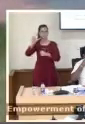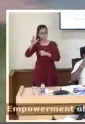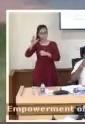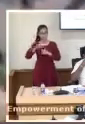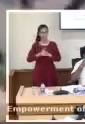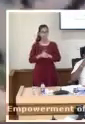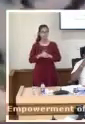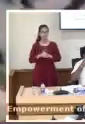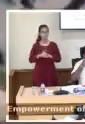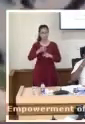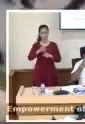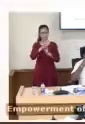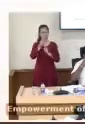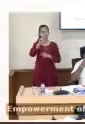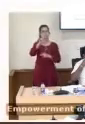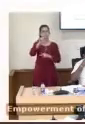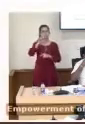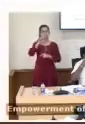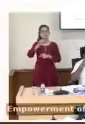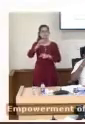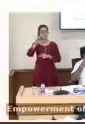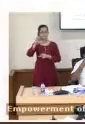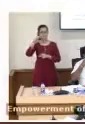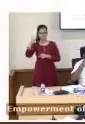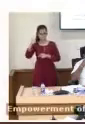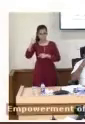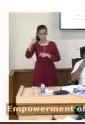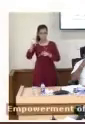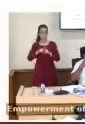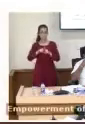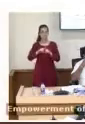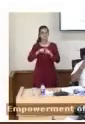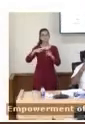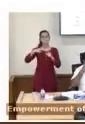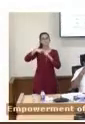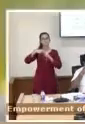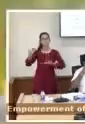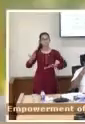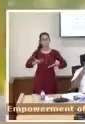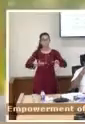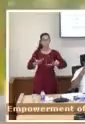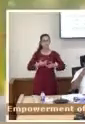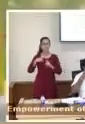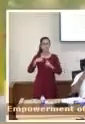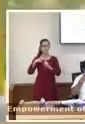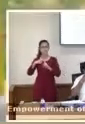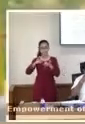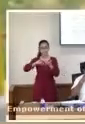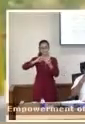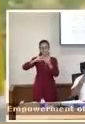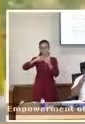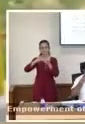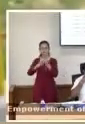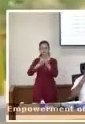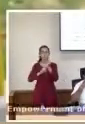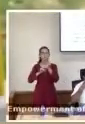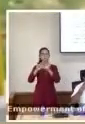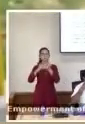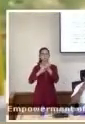केंद्र चेन्नई। 1997 क्षेत्रीय इकाइयां कोलकाता एवं सिकंदराबाद।